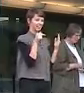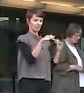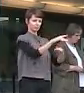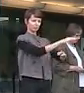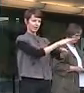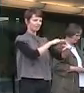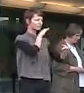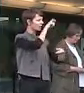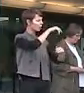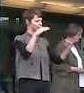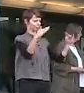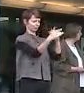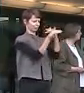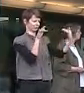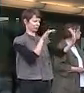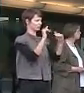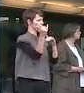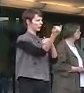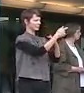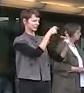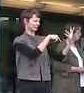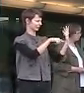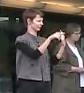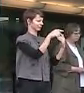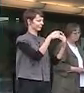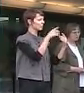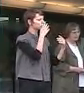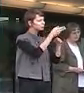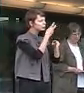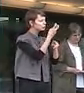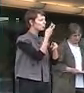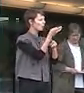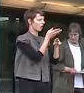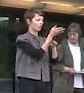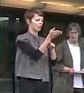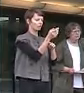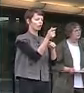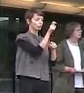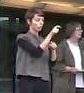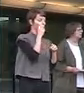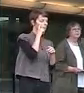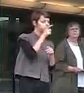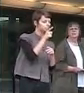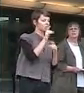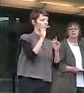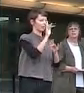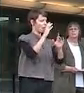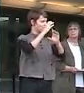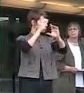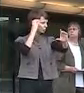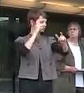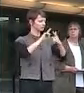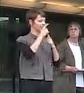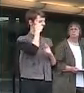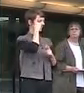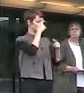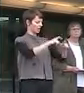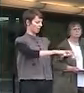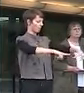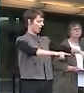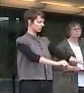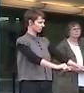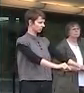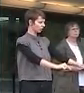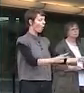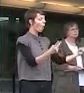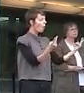Platz unserer Stadt vorbeifährt, sieht Menschen, welche den grauen Bus, die Gedenkplatte oder die